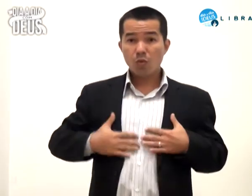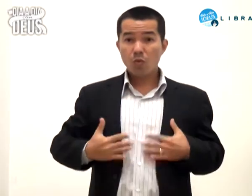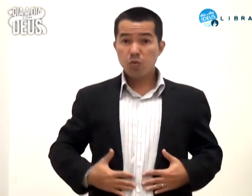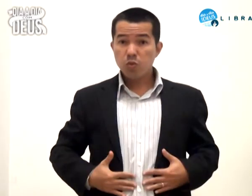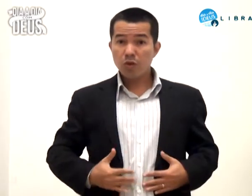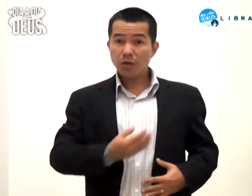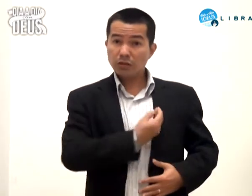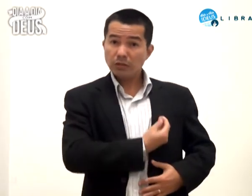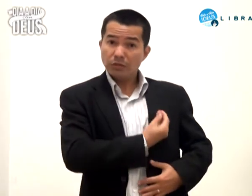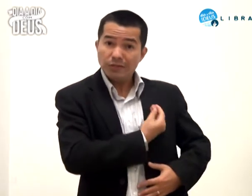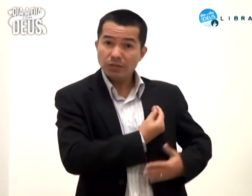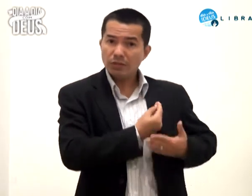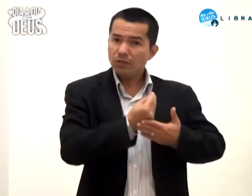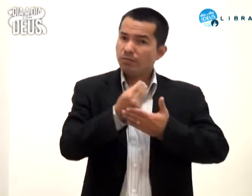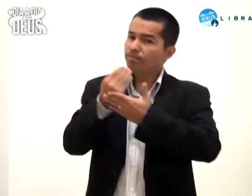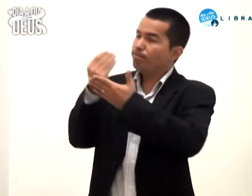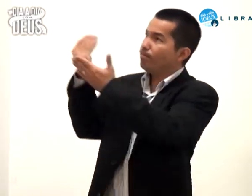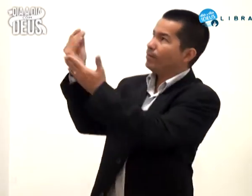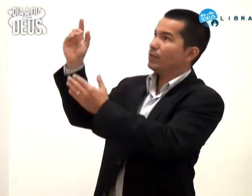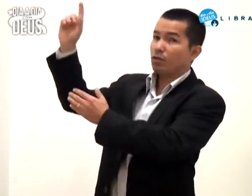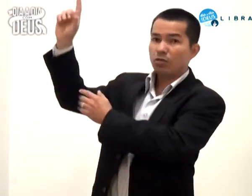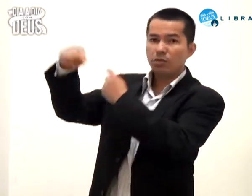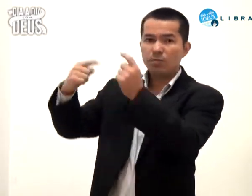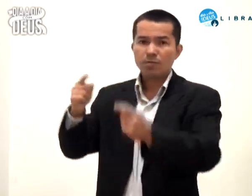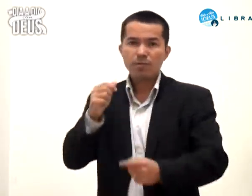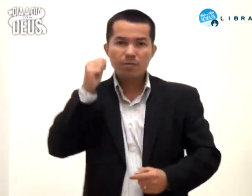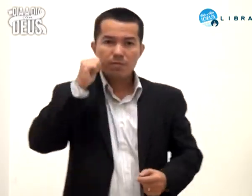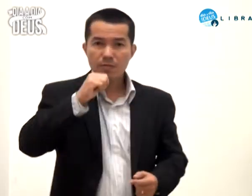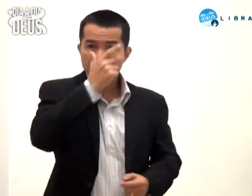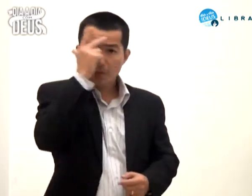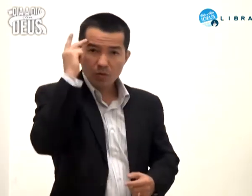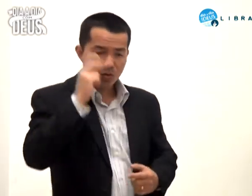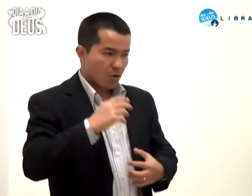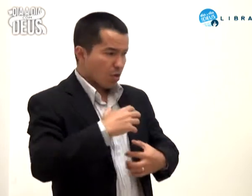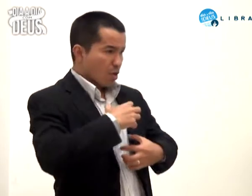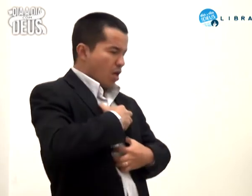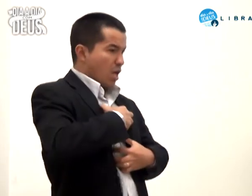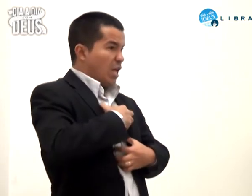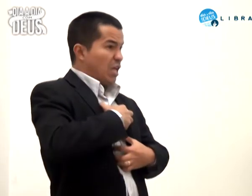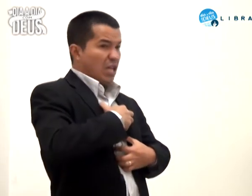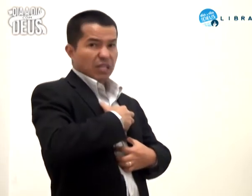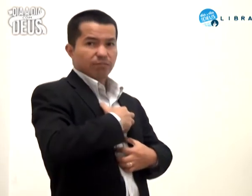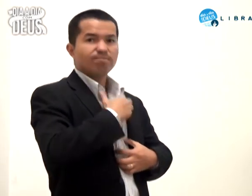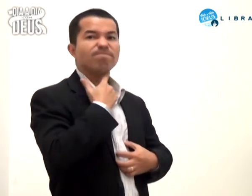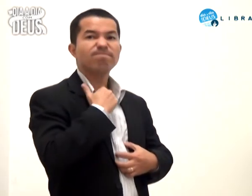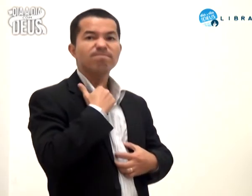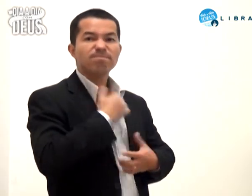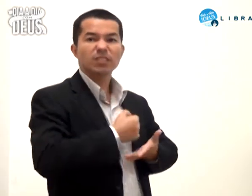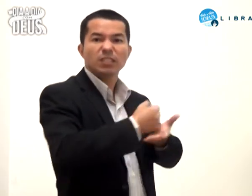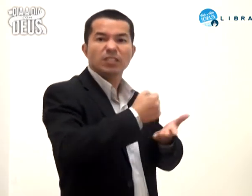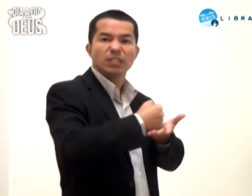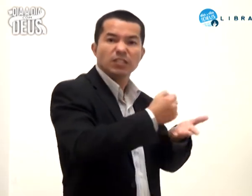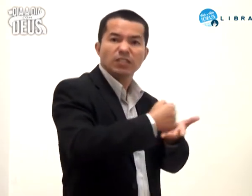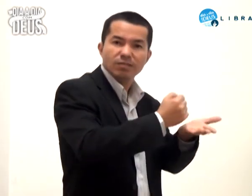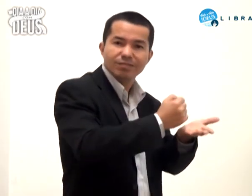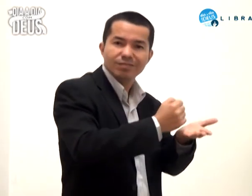eles deram a si mesmos ao Senhor, e depois, pela vontade de Deus, eles se deram a